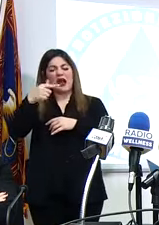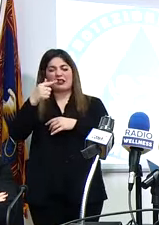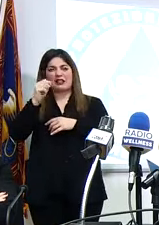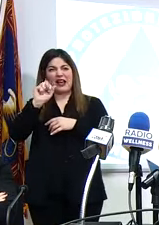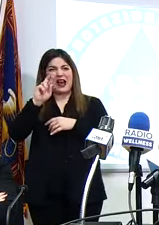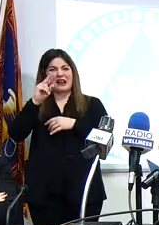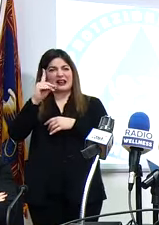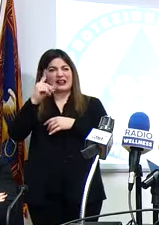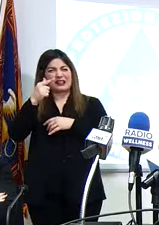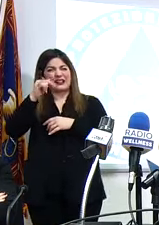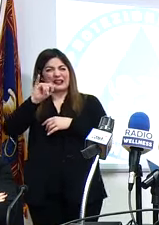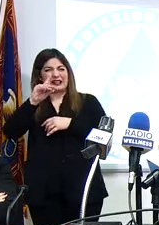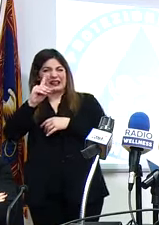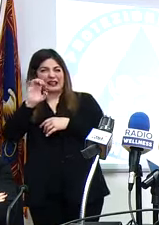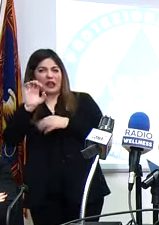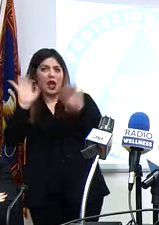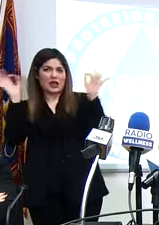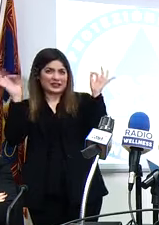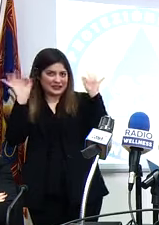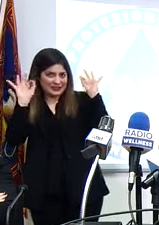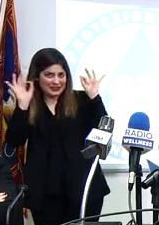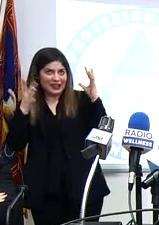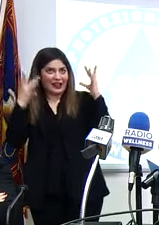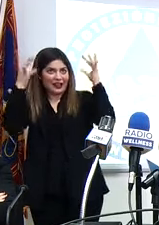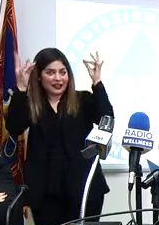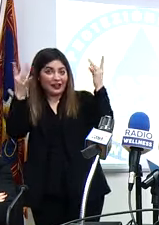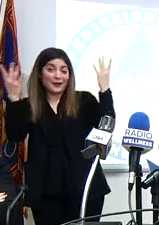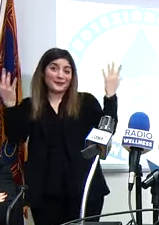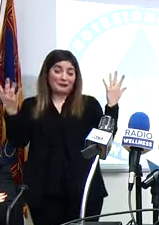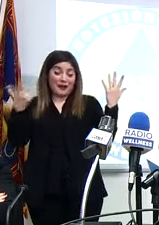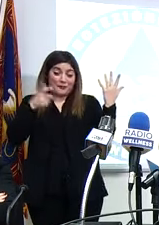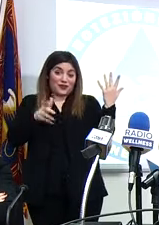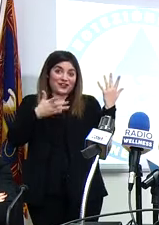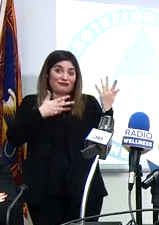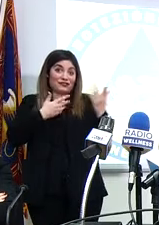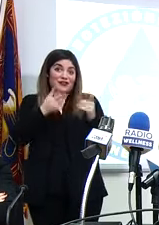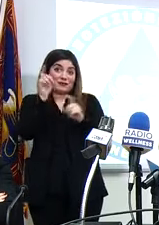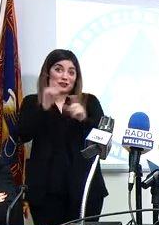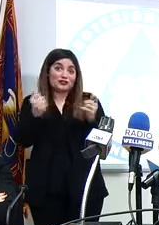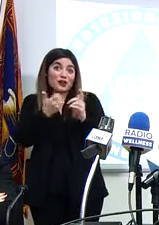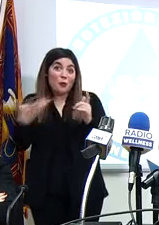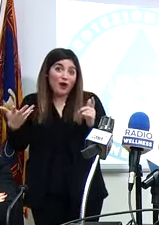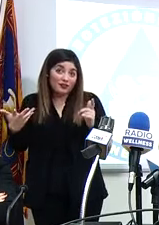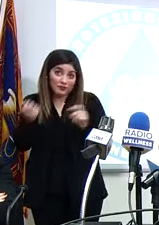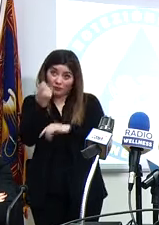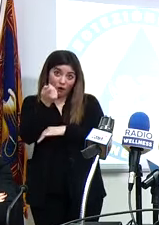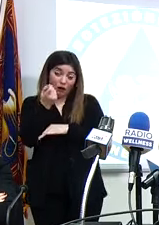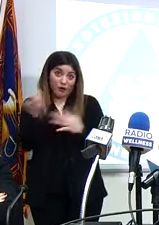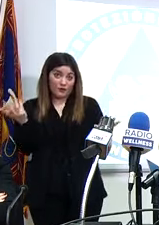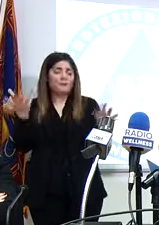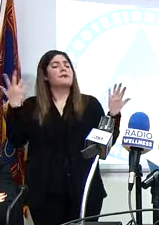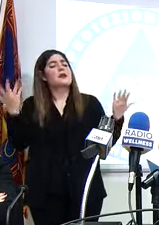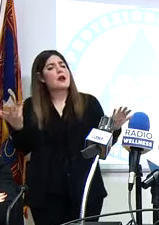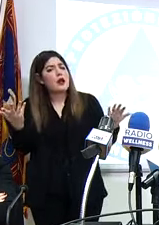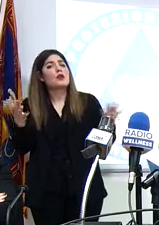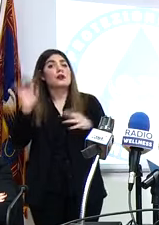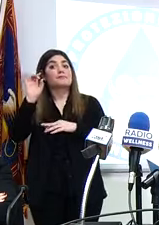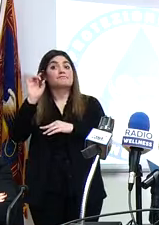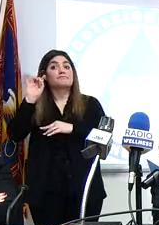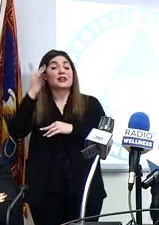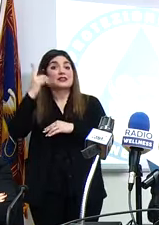Quindi oggi la situazione è diffusa. Se noi guardassimo, ecco, quando tutti faranno i tamponi